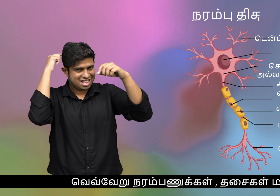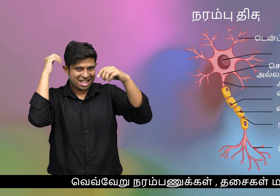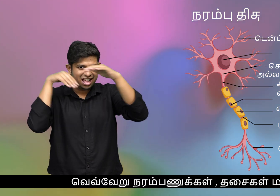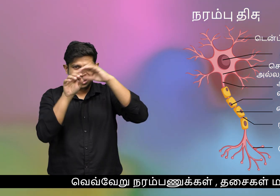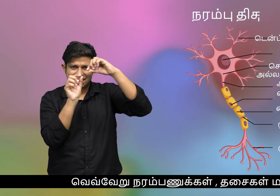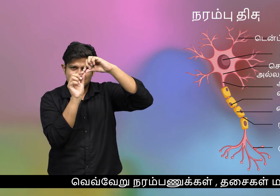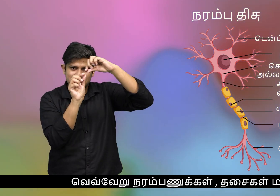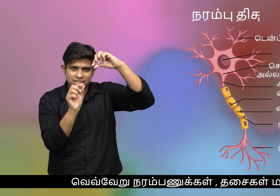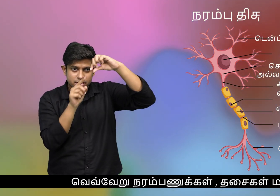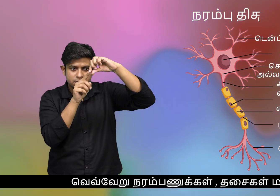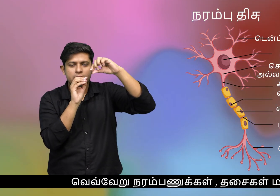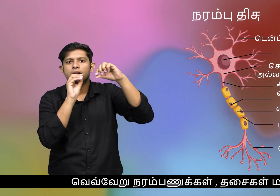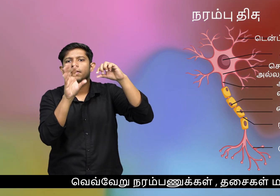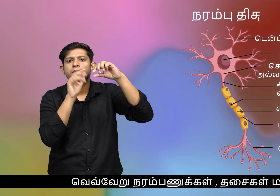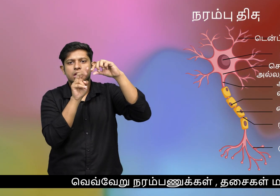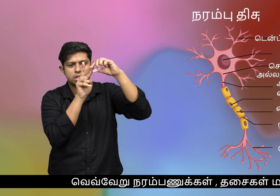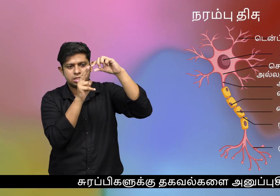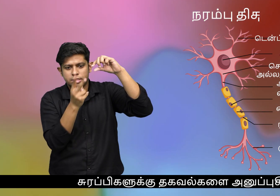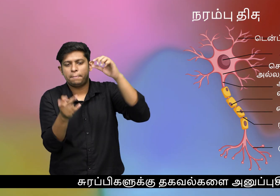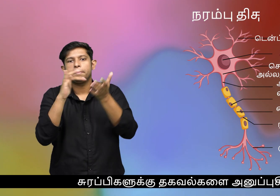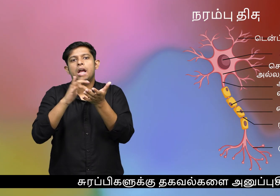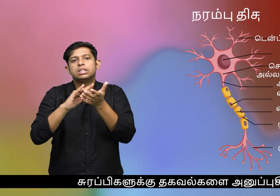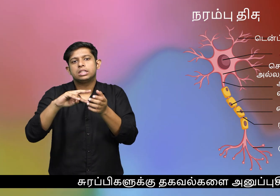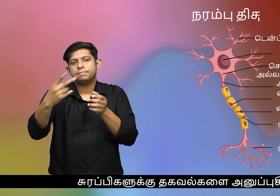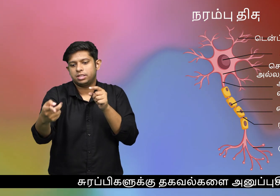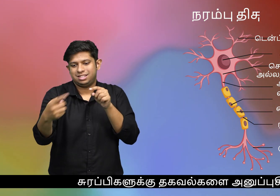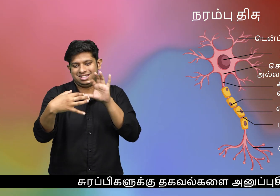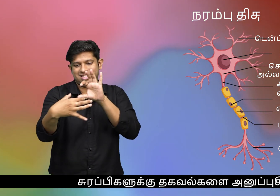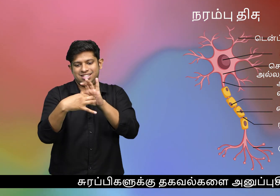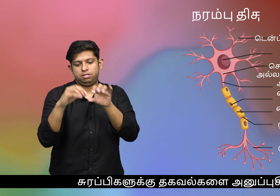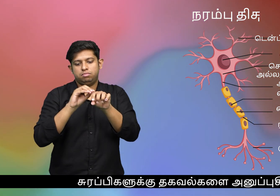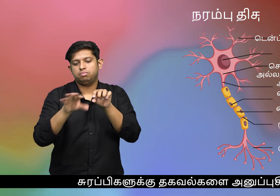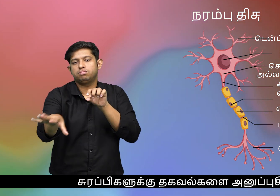வெவ்வேறு நரம்பணுக்களால் தசைகள் மற்றும் சுரபிகளுக்கு தகவல்களை அனுப்புகிறது.